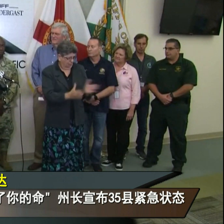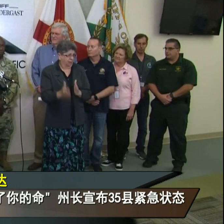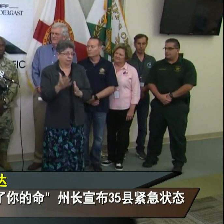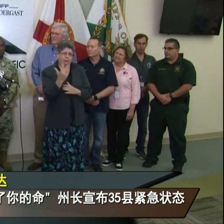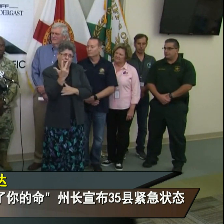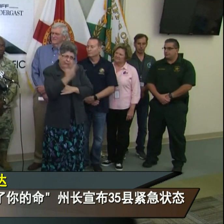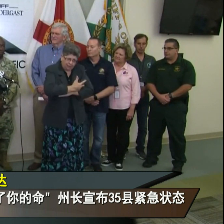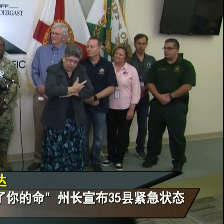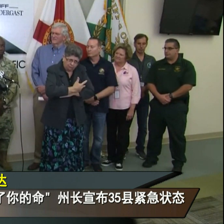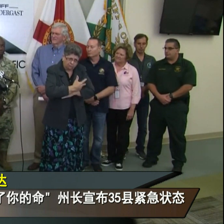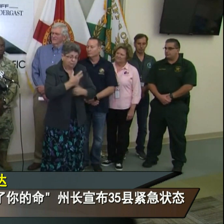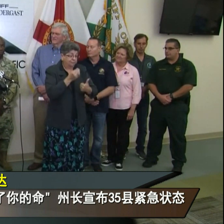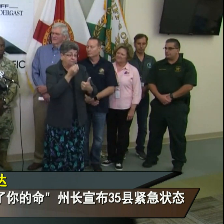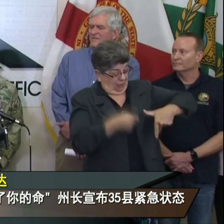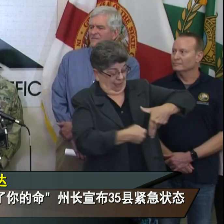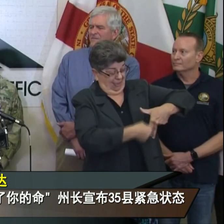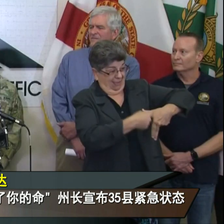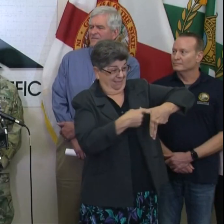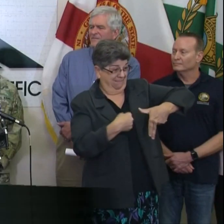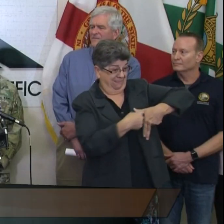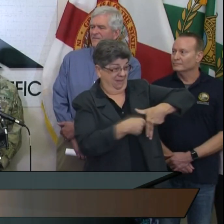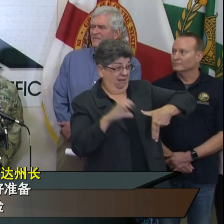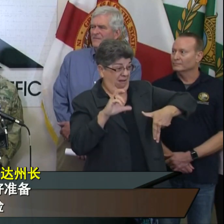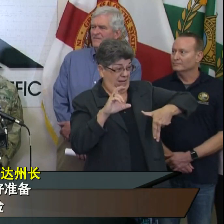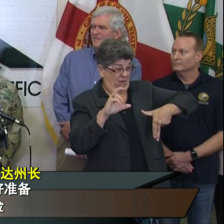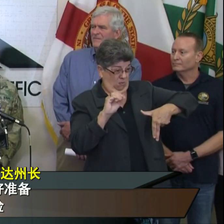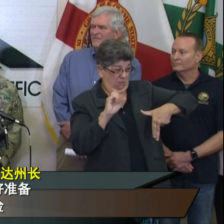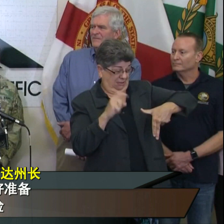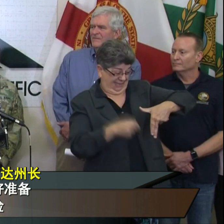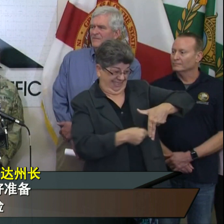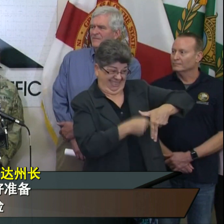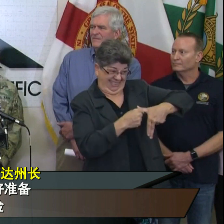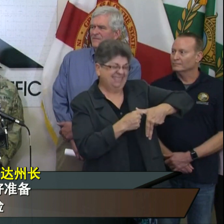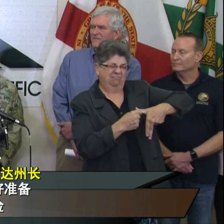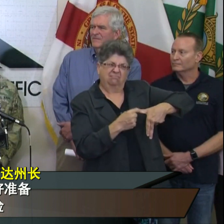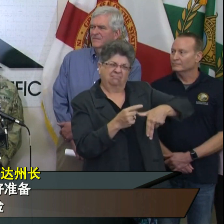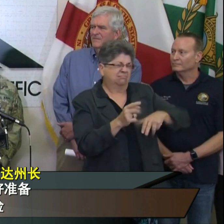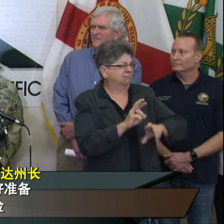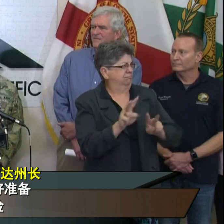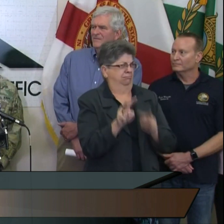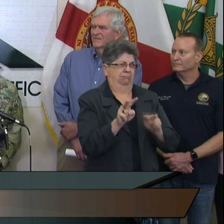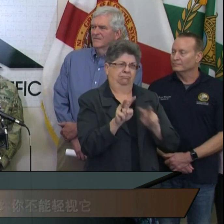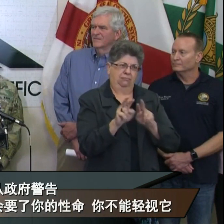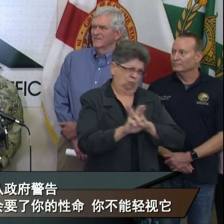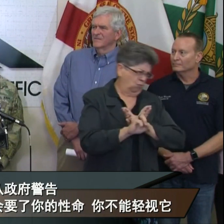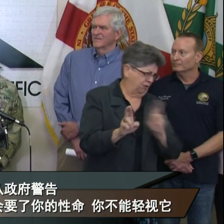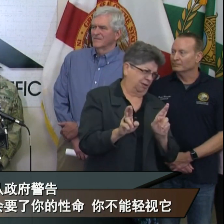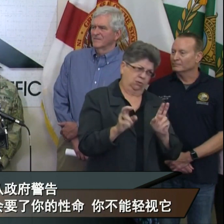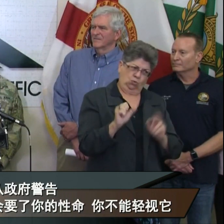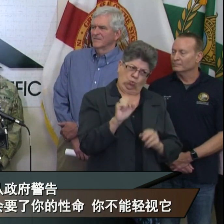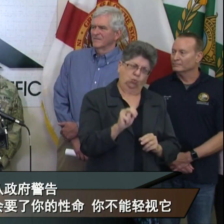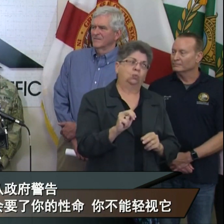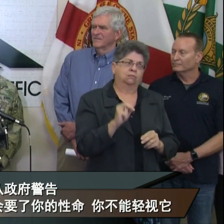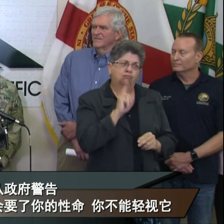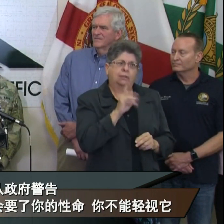后就得马上撤离。 The time to prepare is right now. The storm is dangerous.And if you don't follow